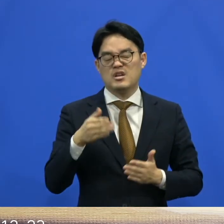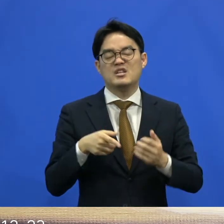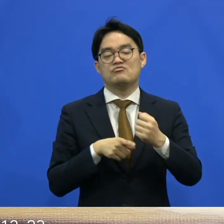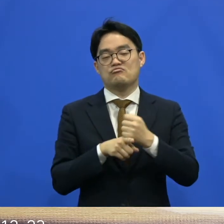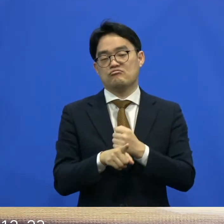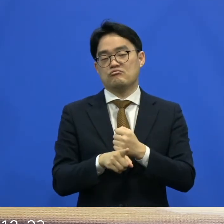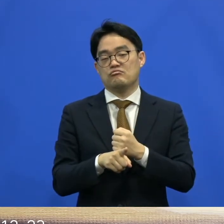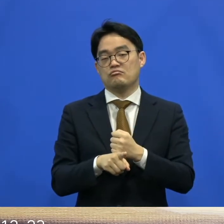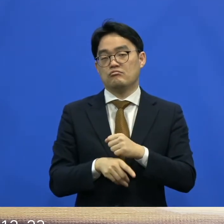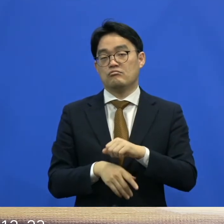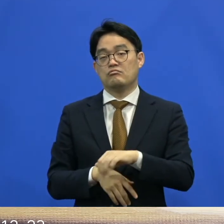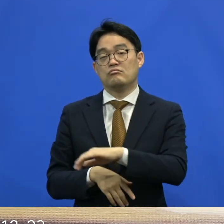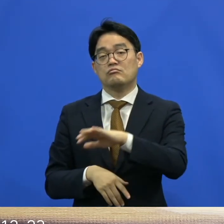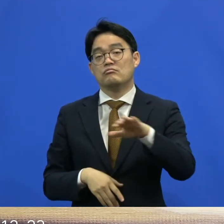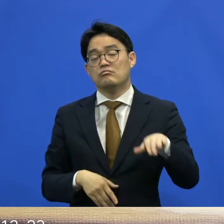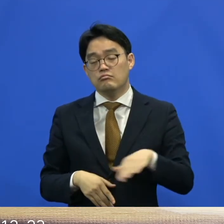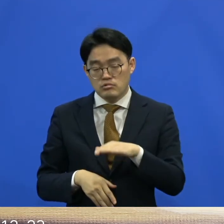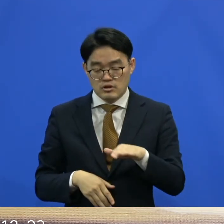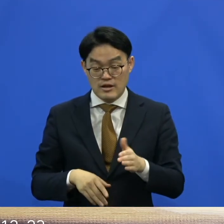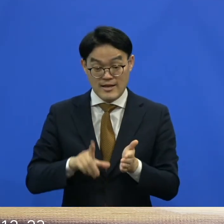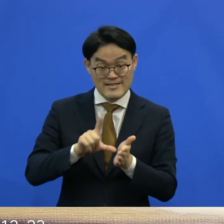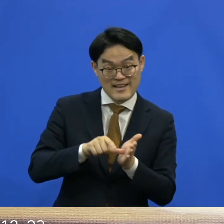우리는 때를 조절할 수가 없어요.